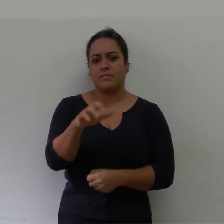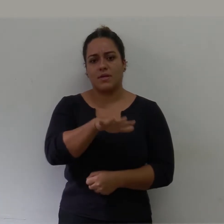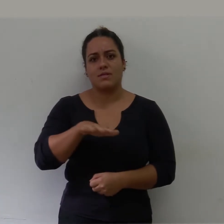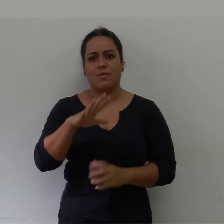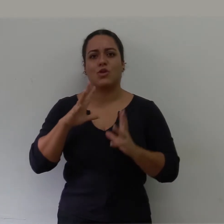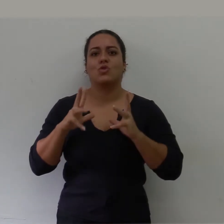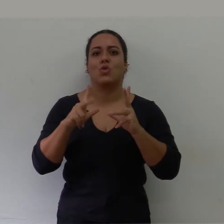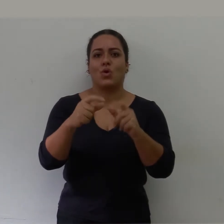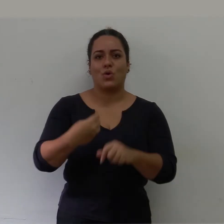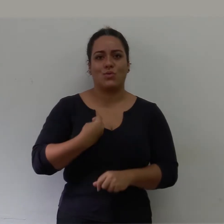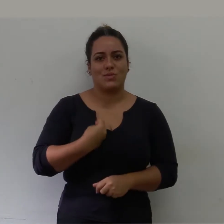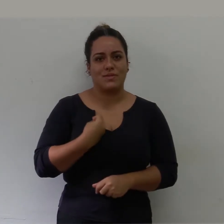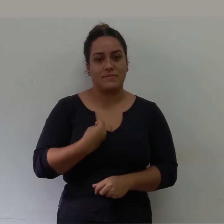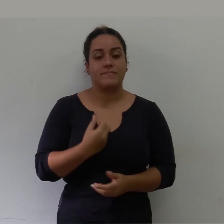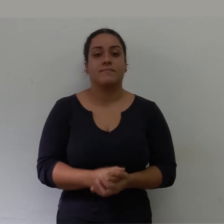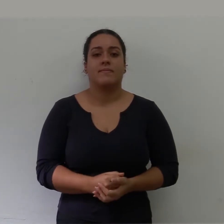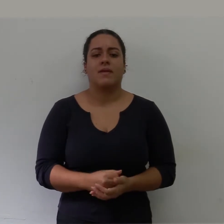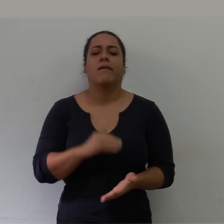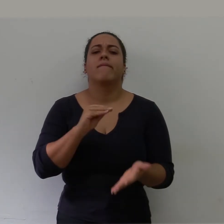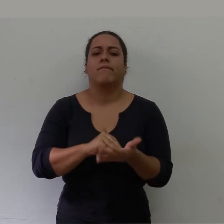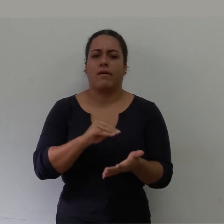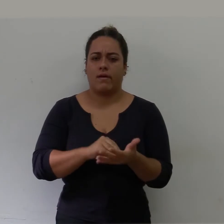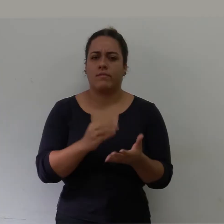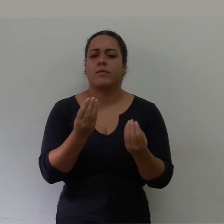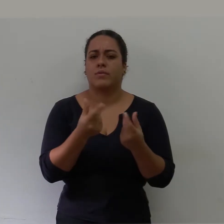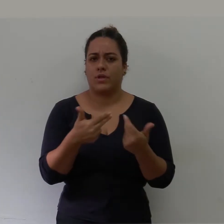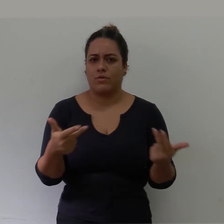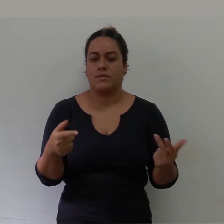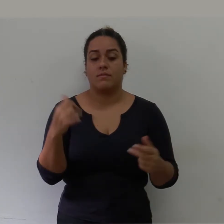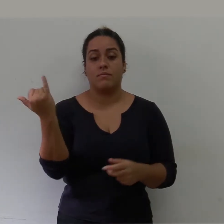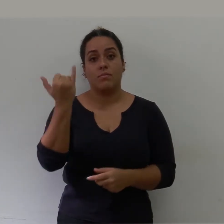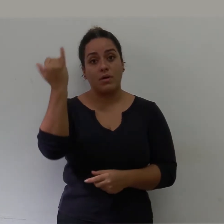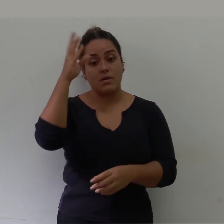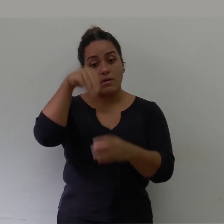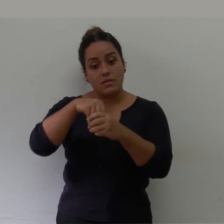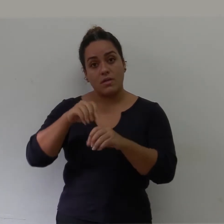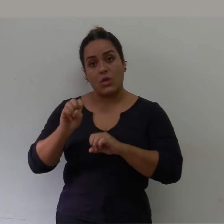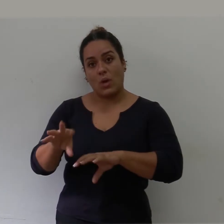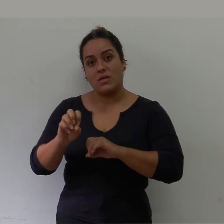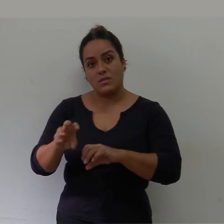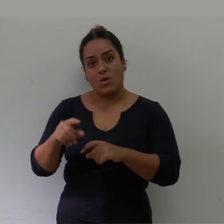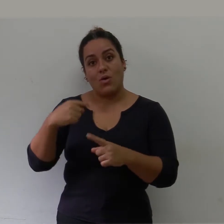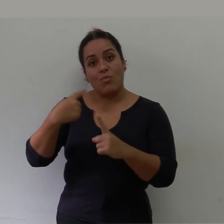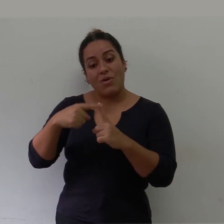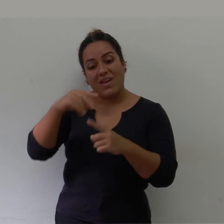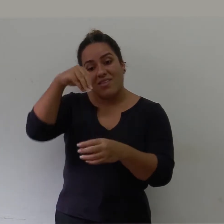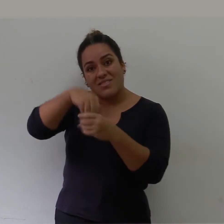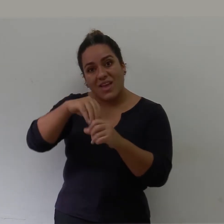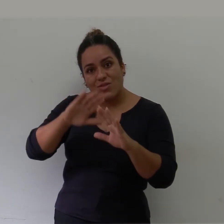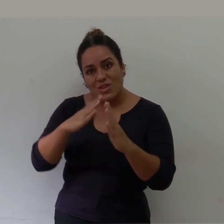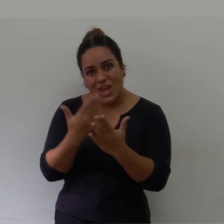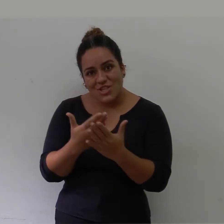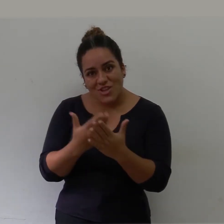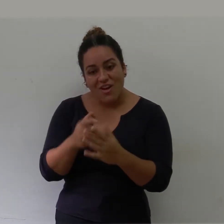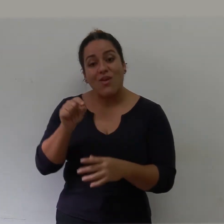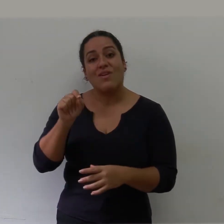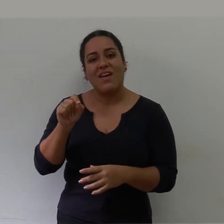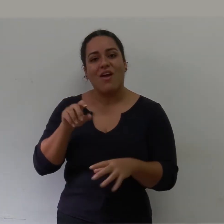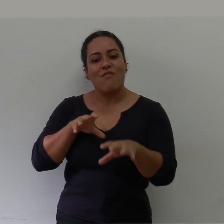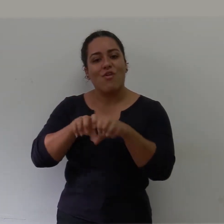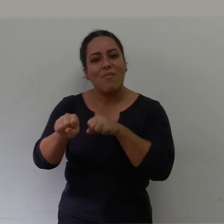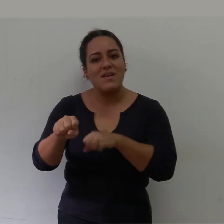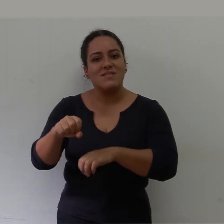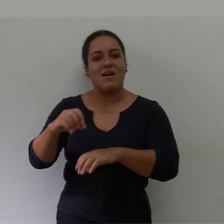espaços de todos. Falta muito, e aí a importância desse espaço da educação, porque é na escola que se formam arquitetos,